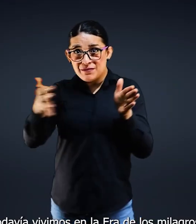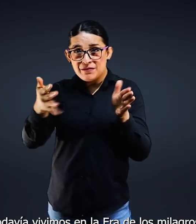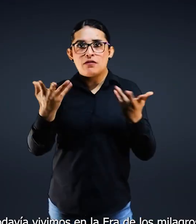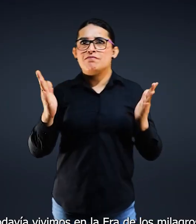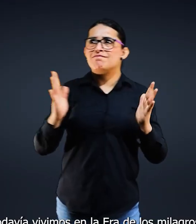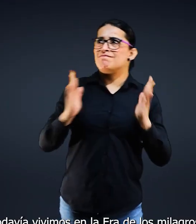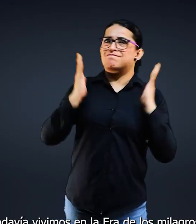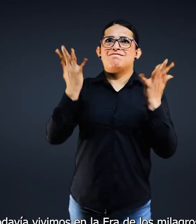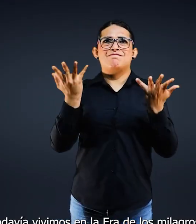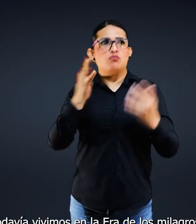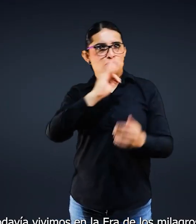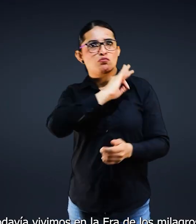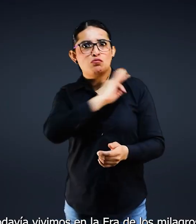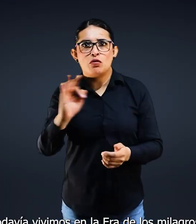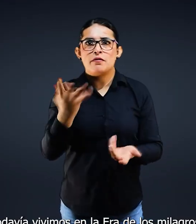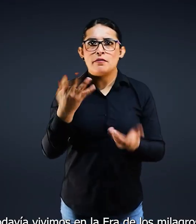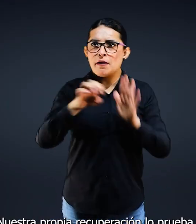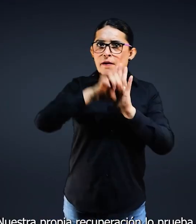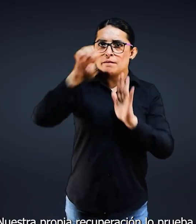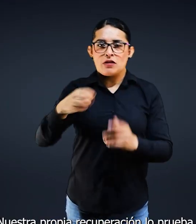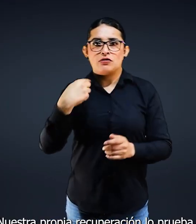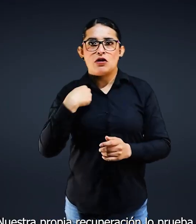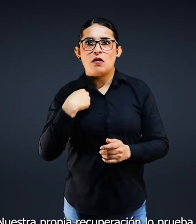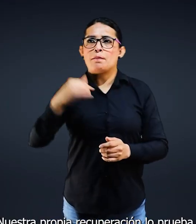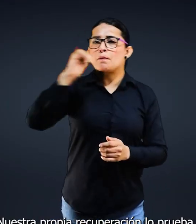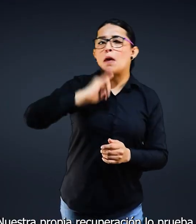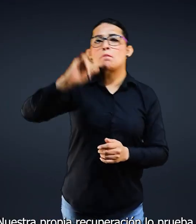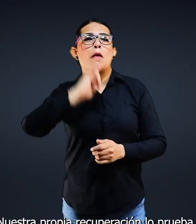Todavía vivimos en la era de los milagros, nuestra propia recuperación lo prueba.